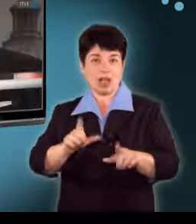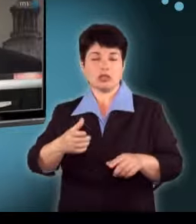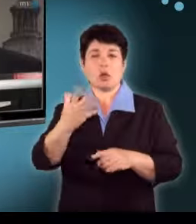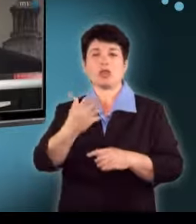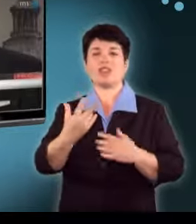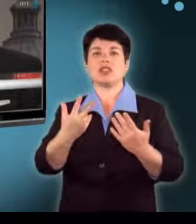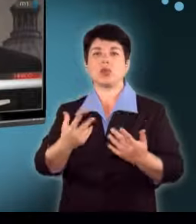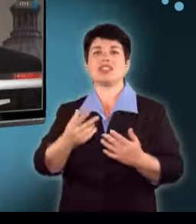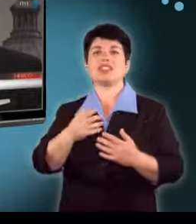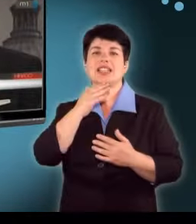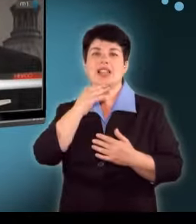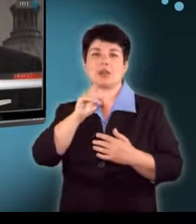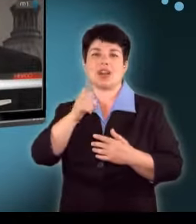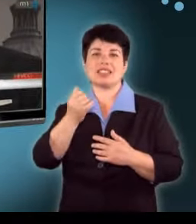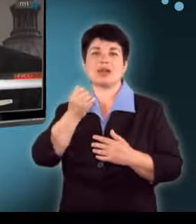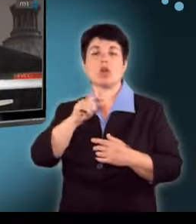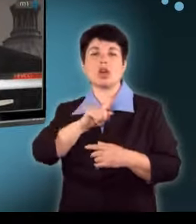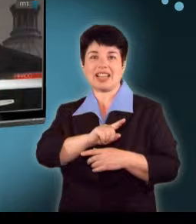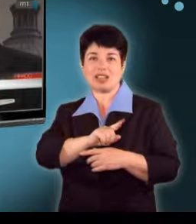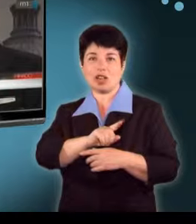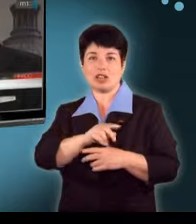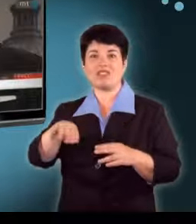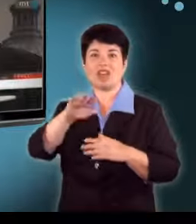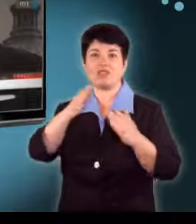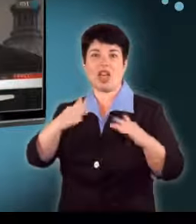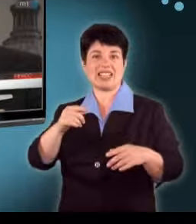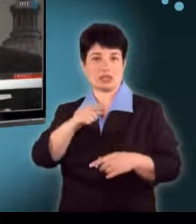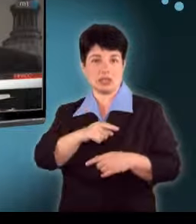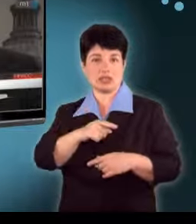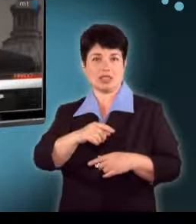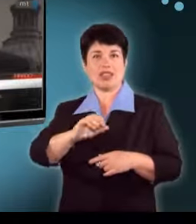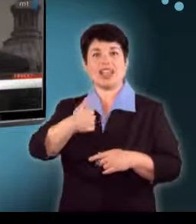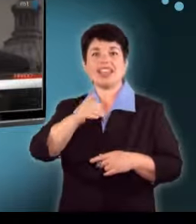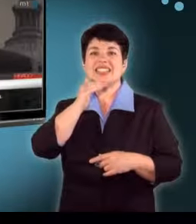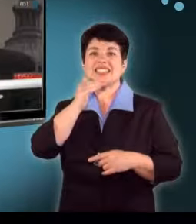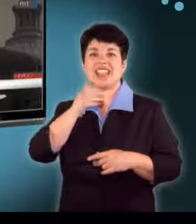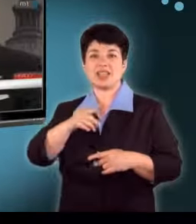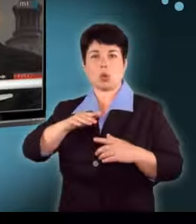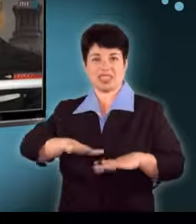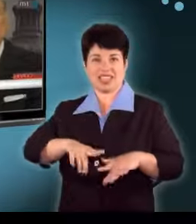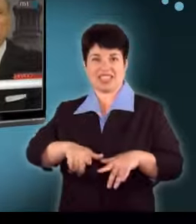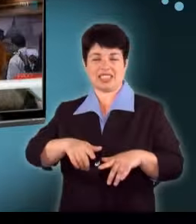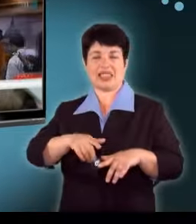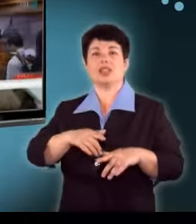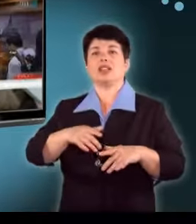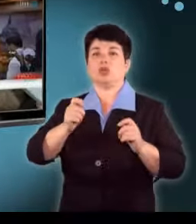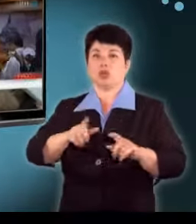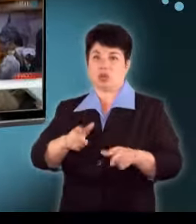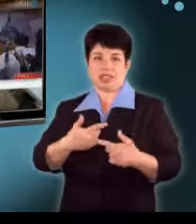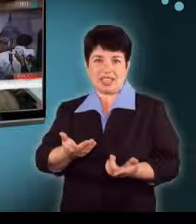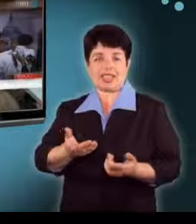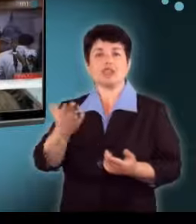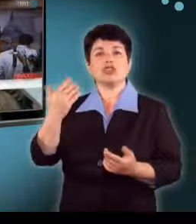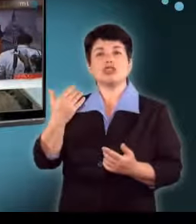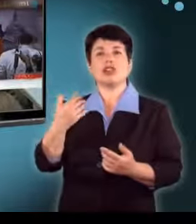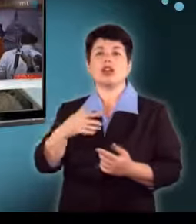demokratáknak. Egy minnesotai szenátori szék sorsa pedig továbbra is eldöntetlen a tavaly novemberi választás óta. Ha a bíróság júniusban